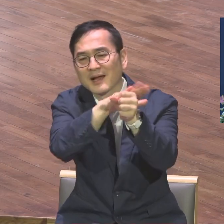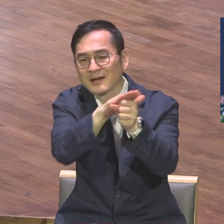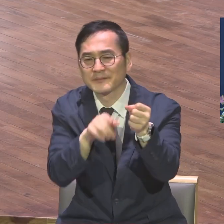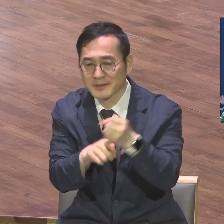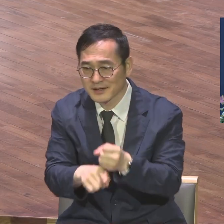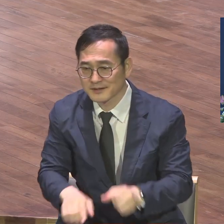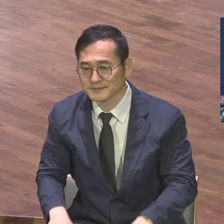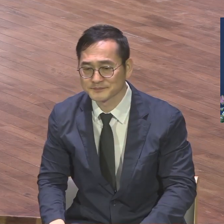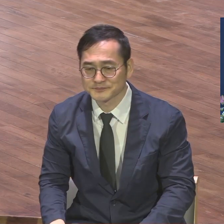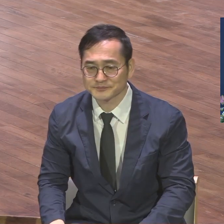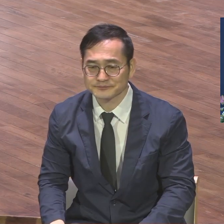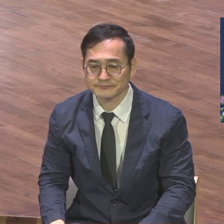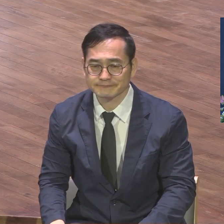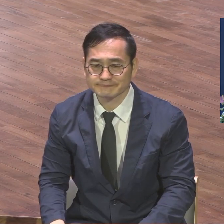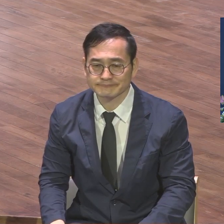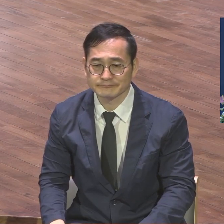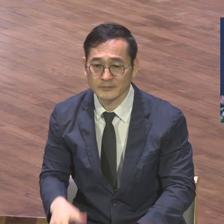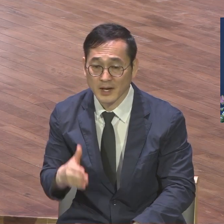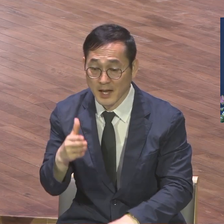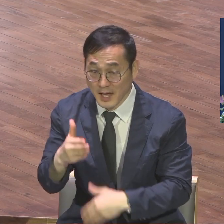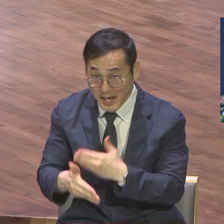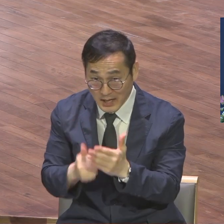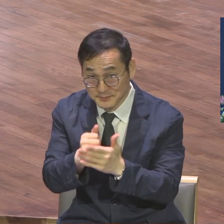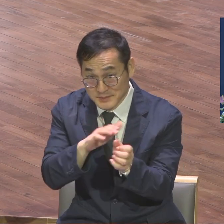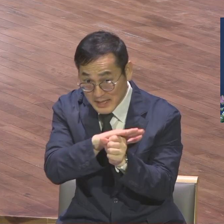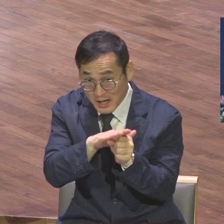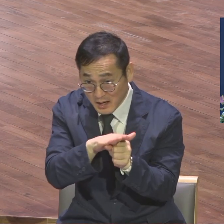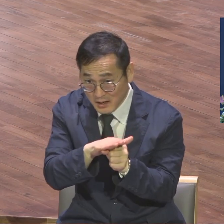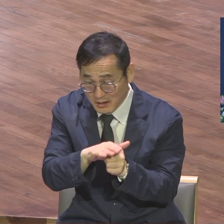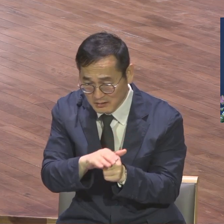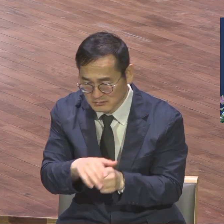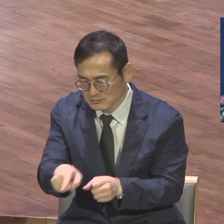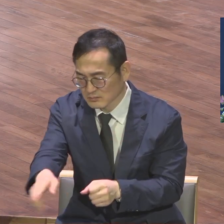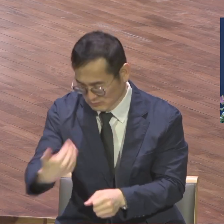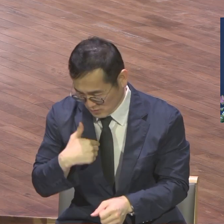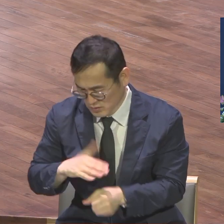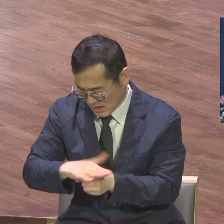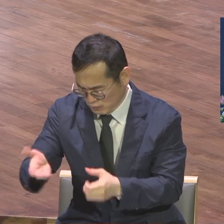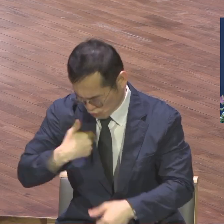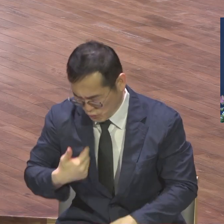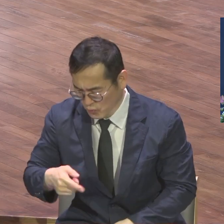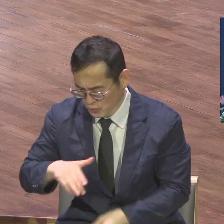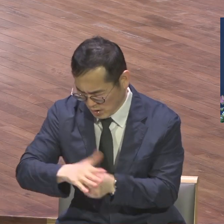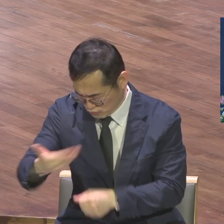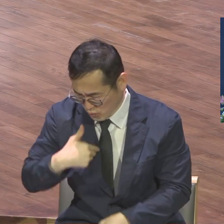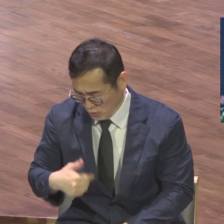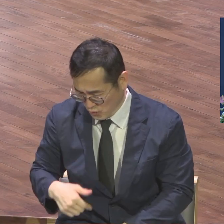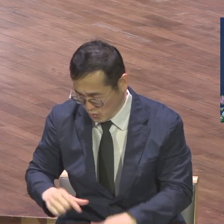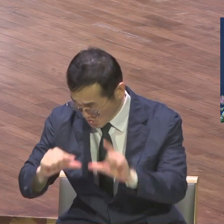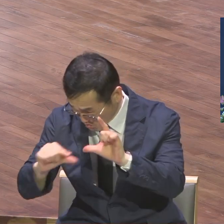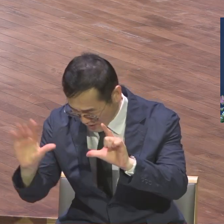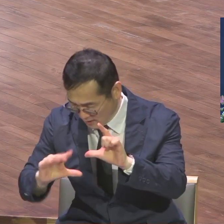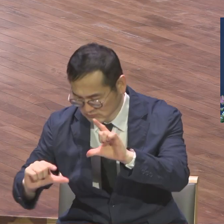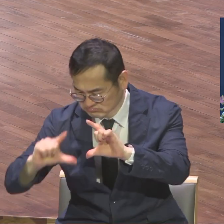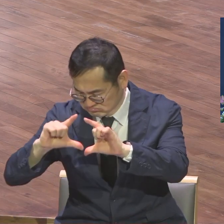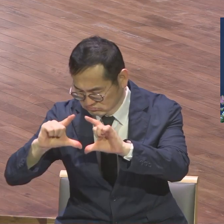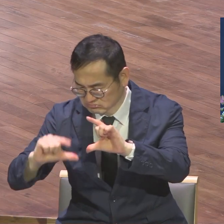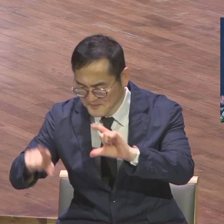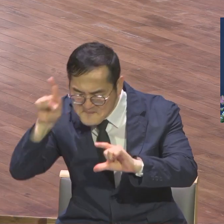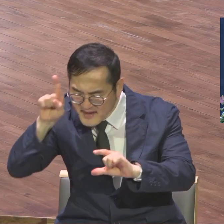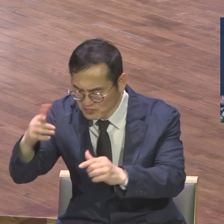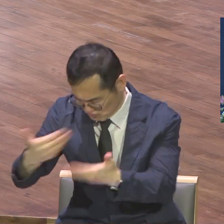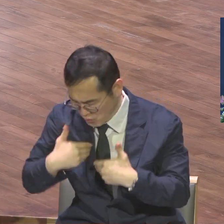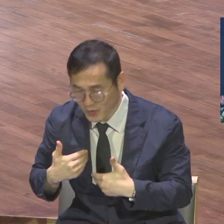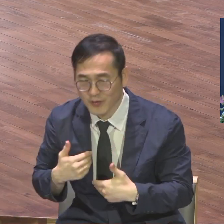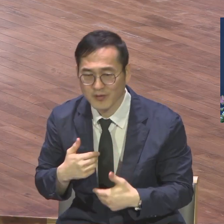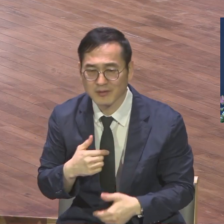100%, 100%의 사랑을 받기를 원하신다. 하나님은 100% 사랑받기를 원하신다. 하나님도 사랑하고 세상도